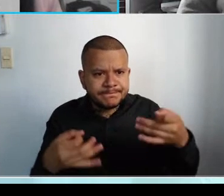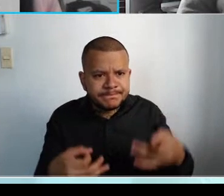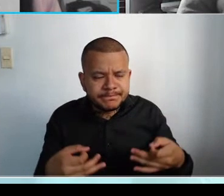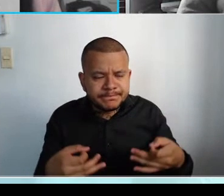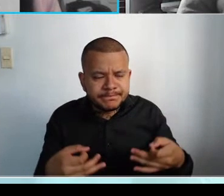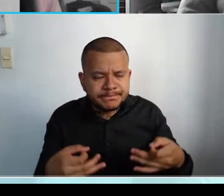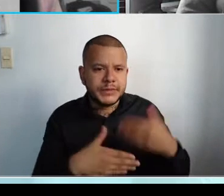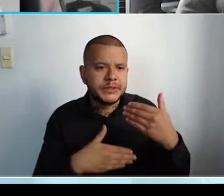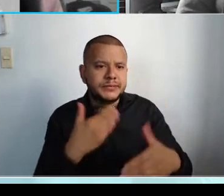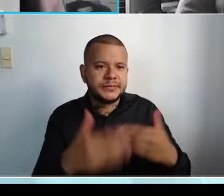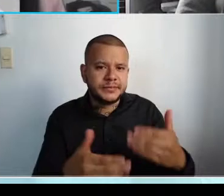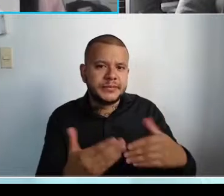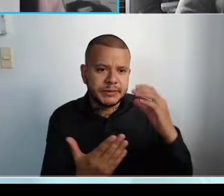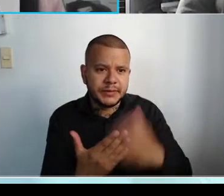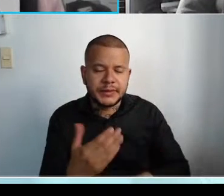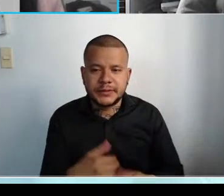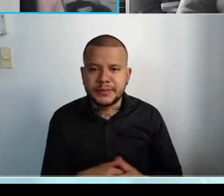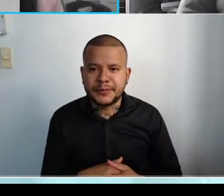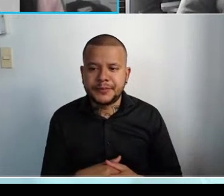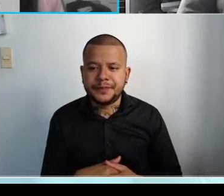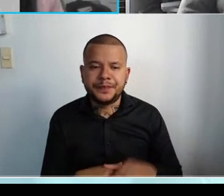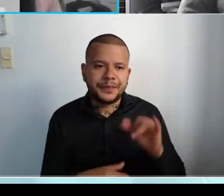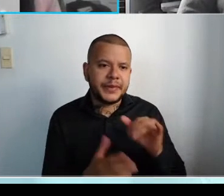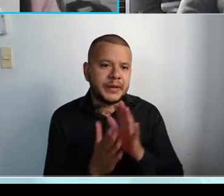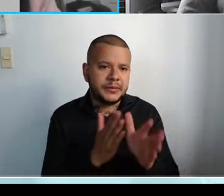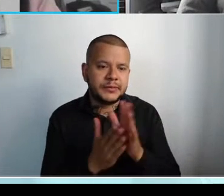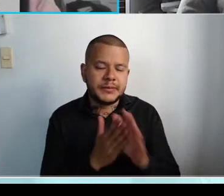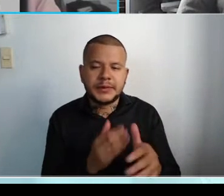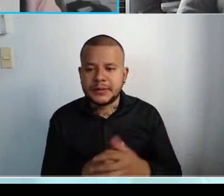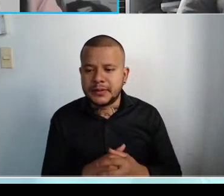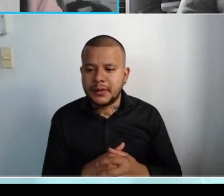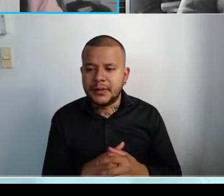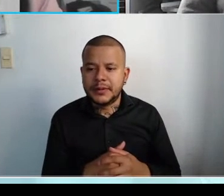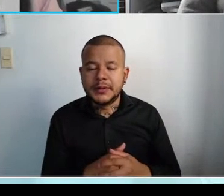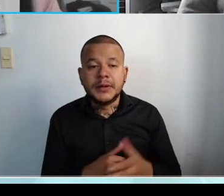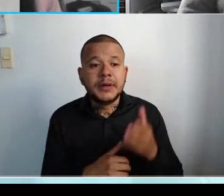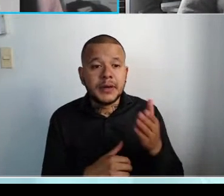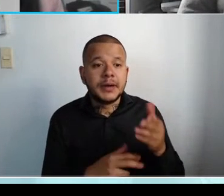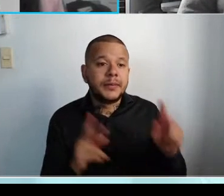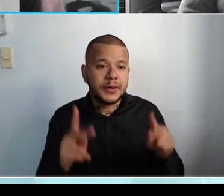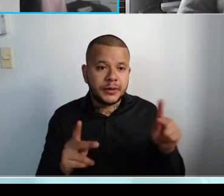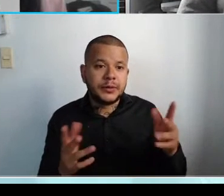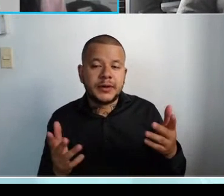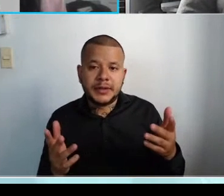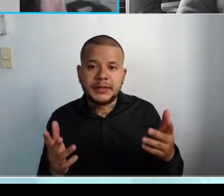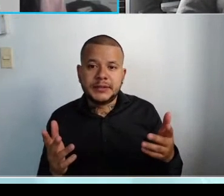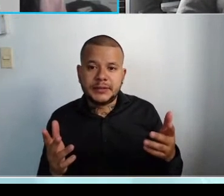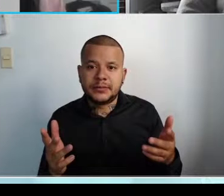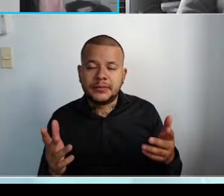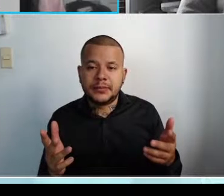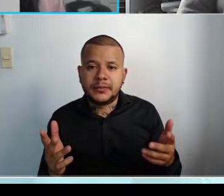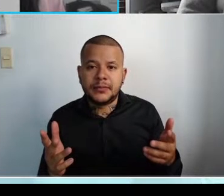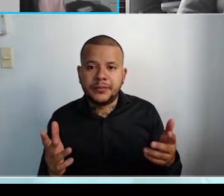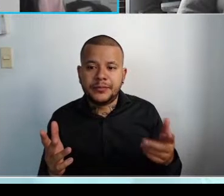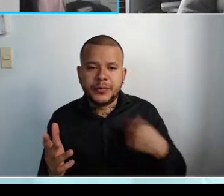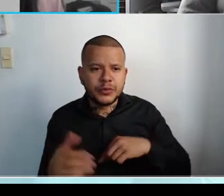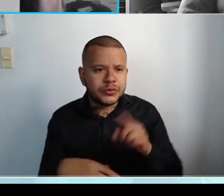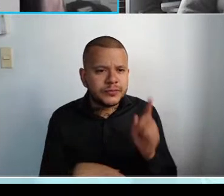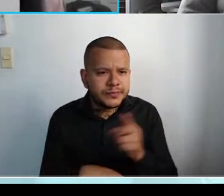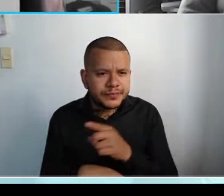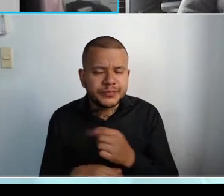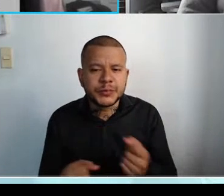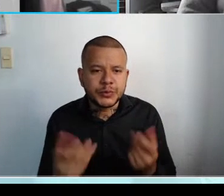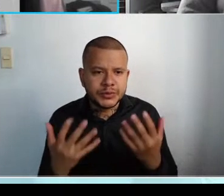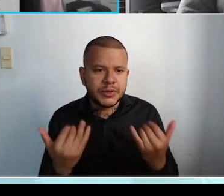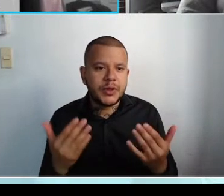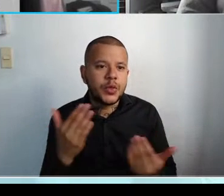de certificación este año. ¿Te puedo dar ese dato? Sí, señor. Estas son las personas que hemos empezado a contar en este